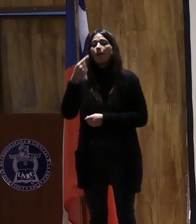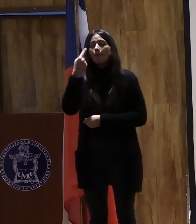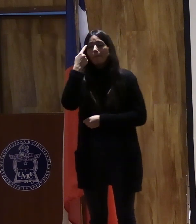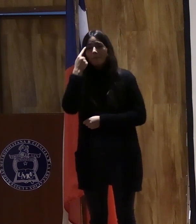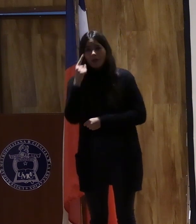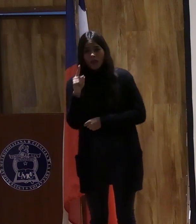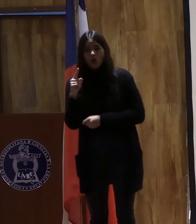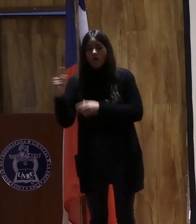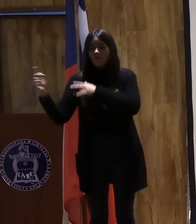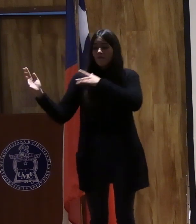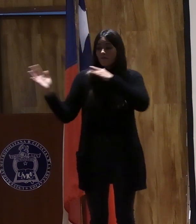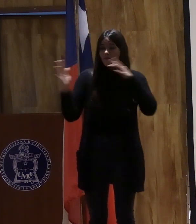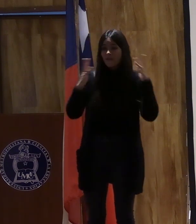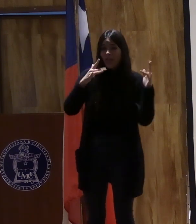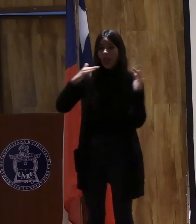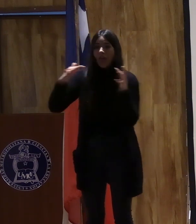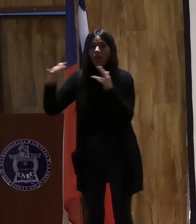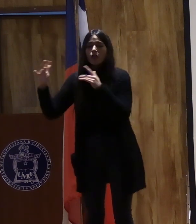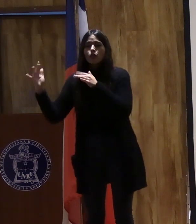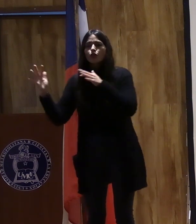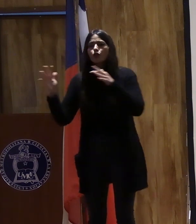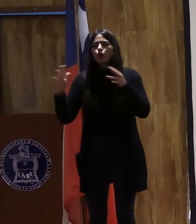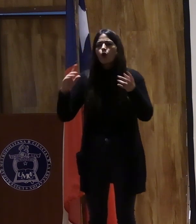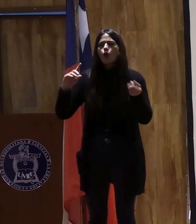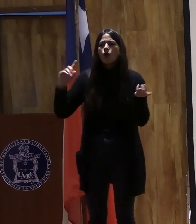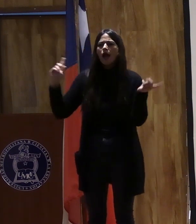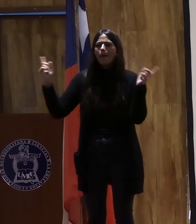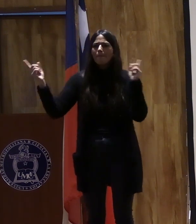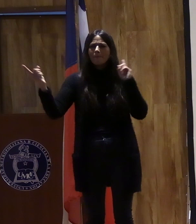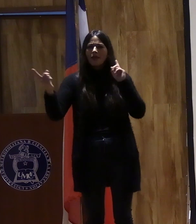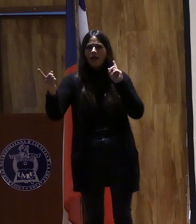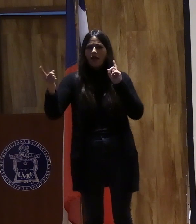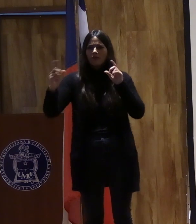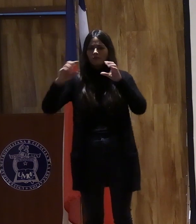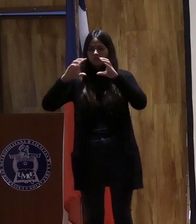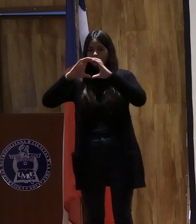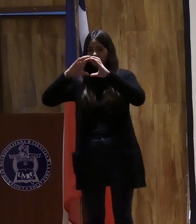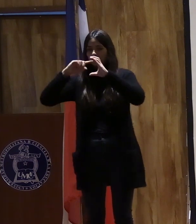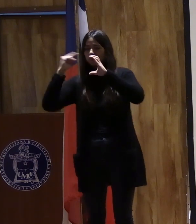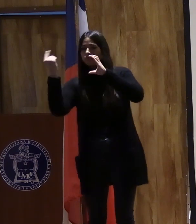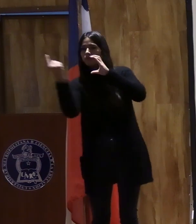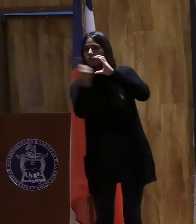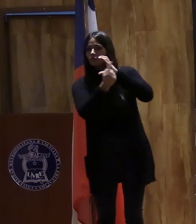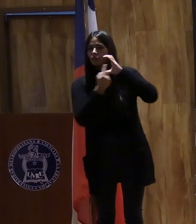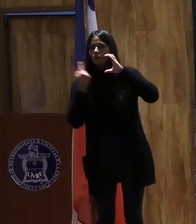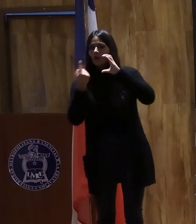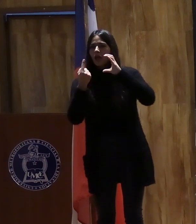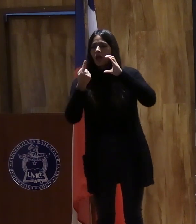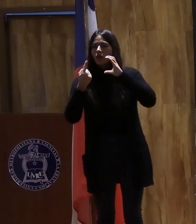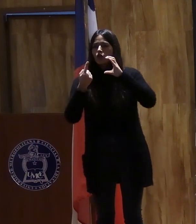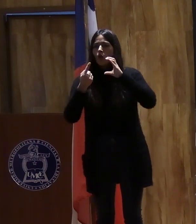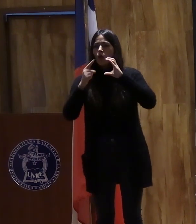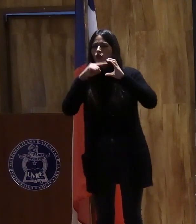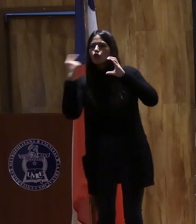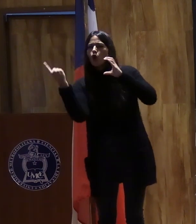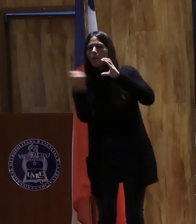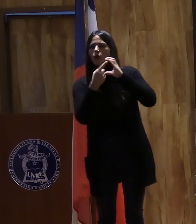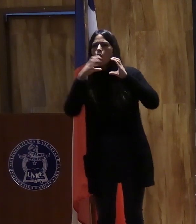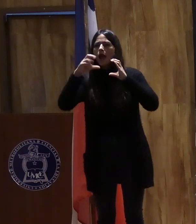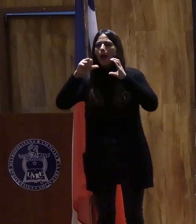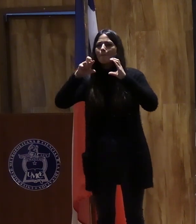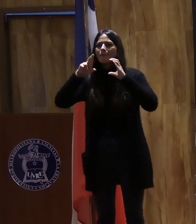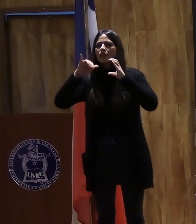régimen de viento cambia en los trópicos. El trópico de Capricornio pasa por